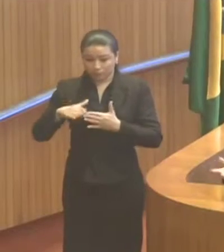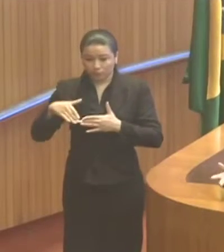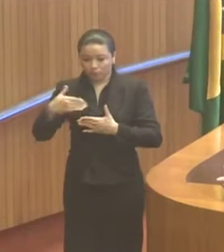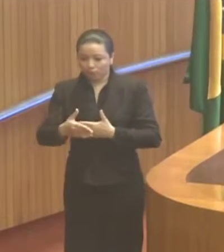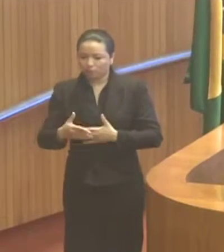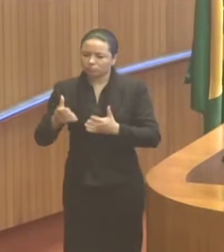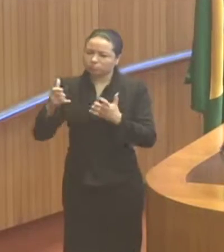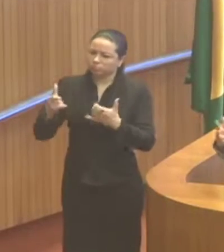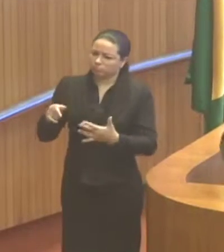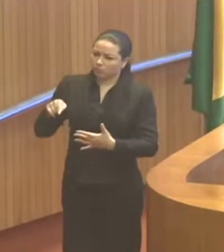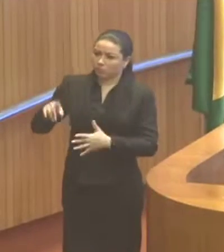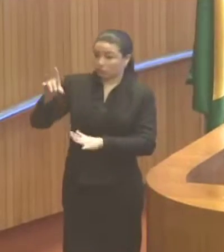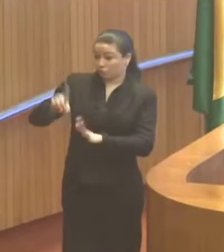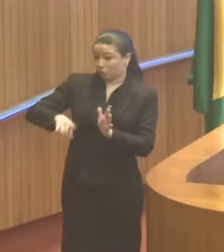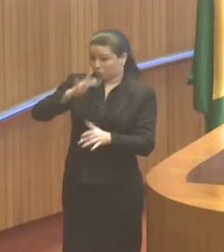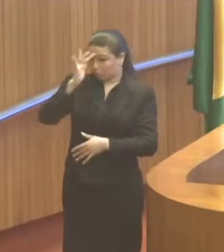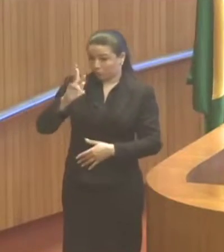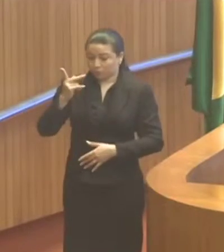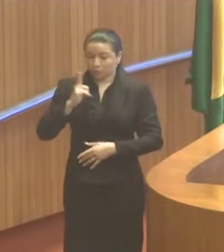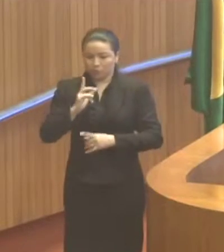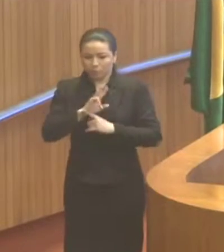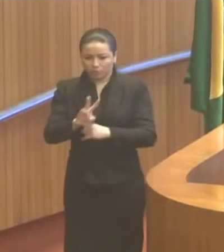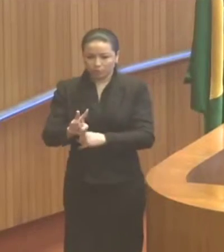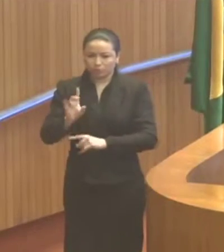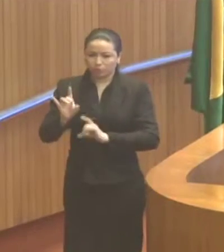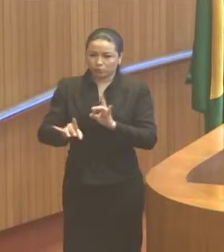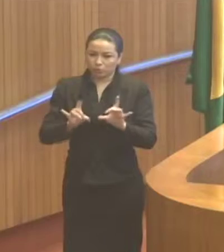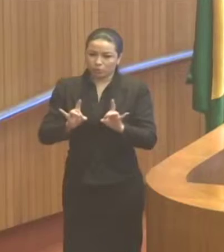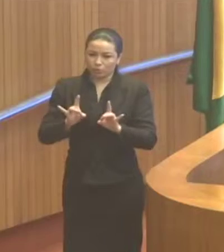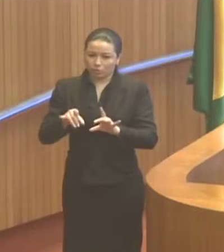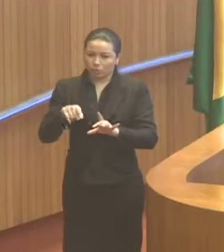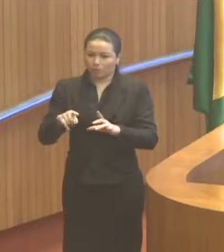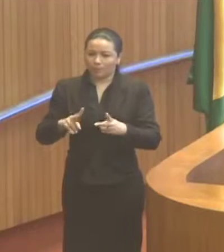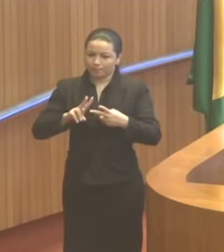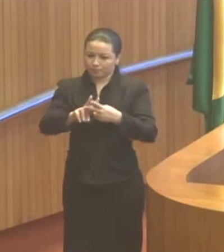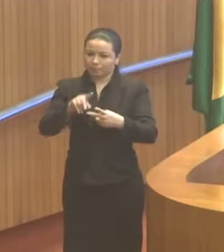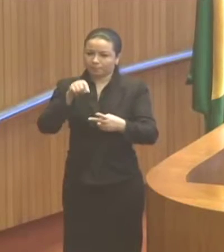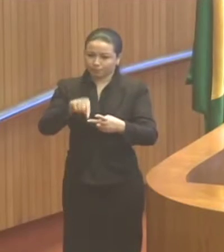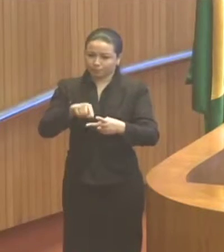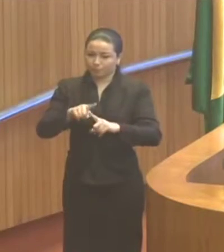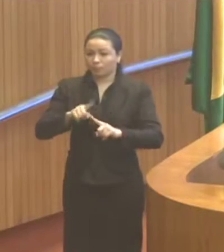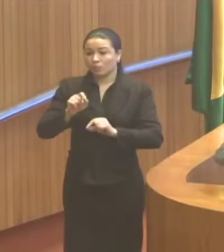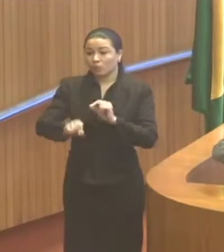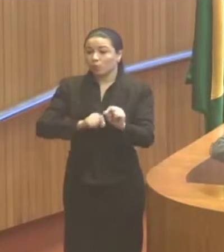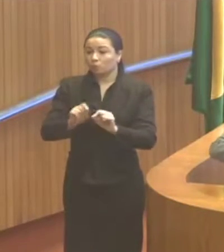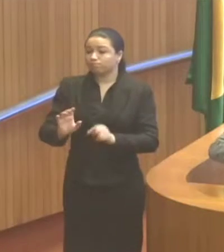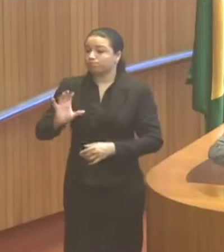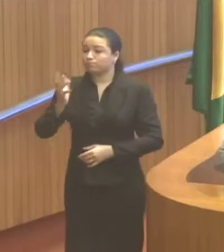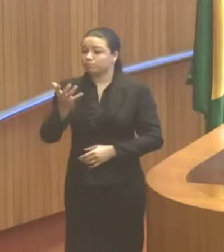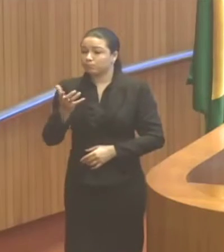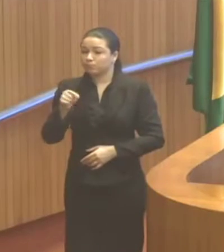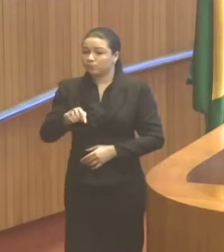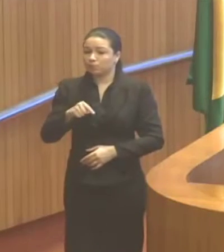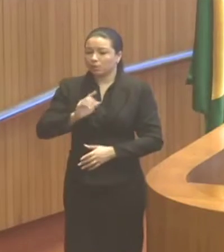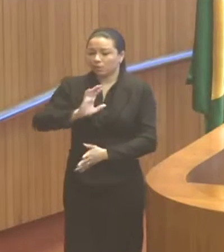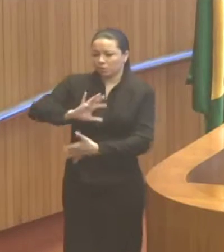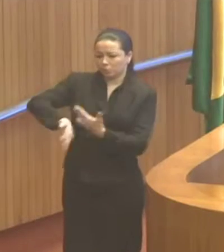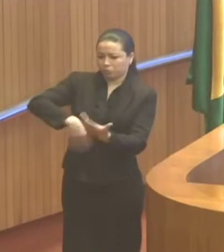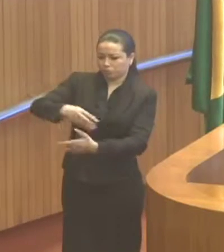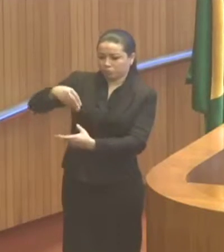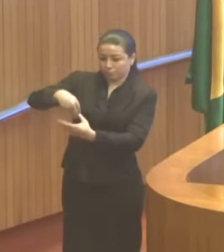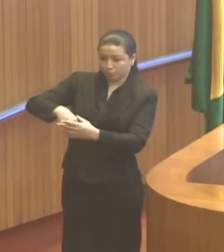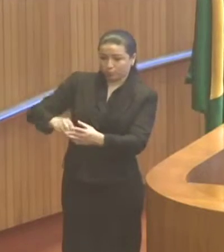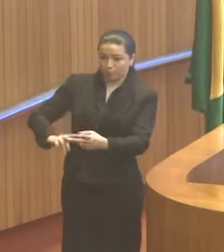dizer, olha, direitos humanos estão olhando só para o sistema prisional. Mas o que foi acontecendo? A rebelião do